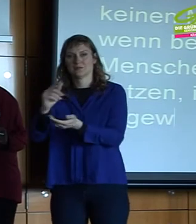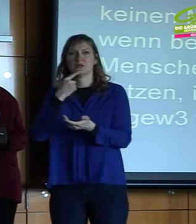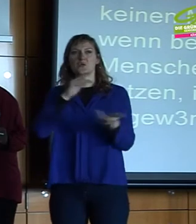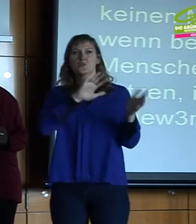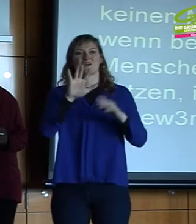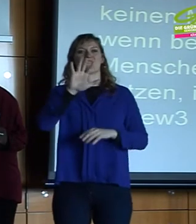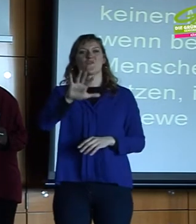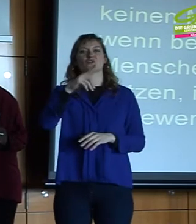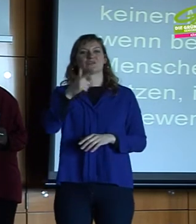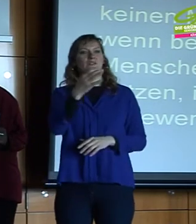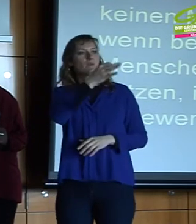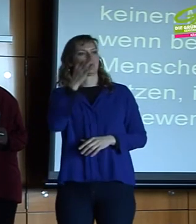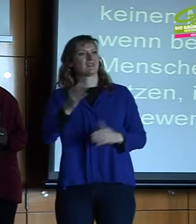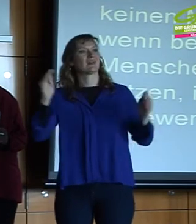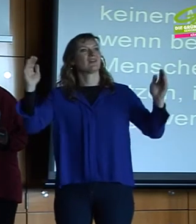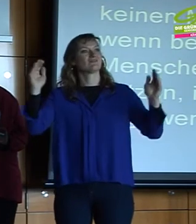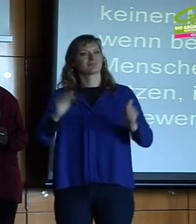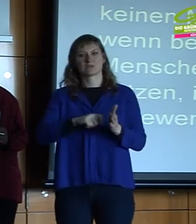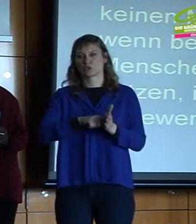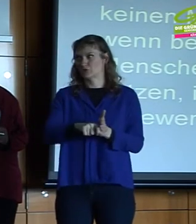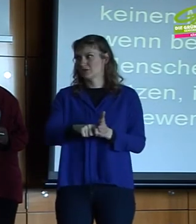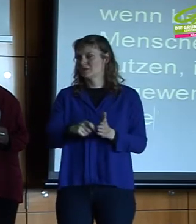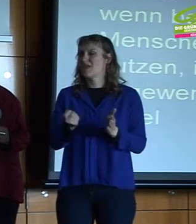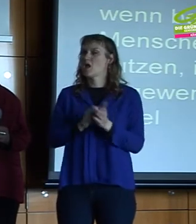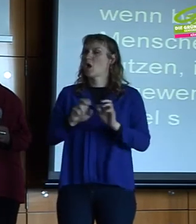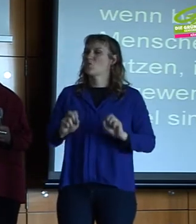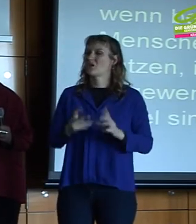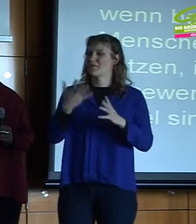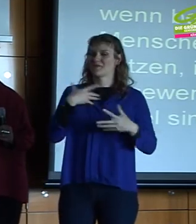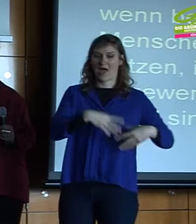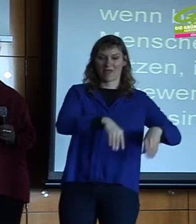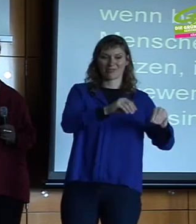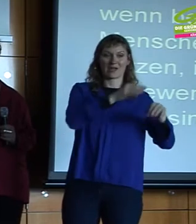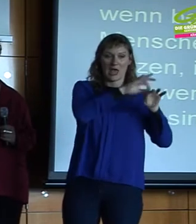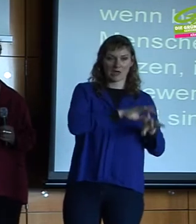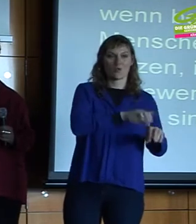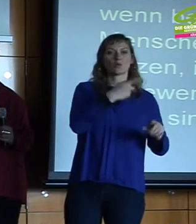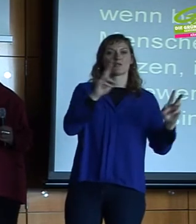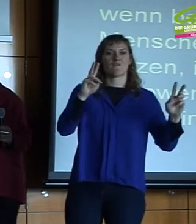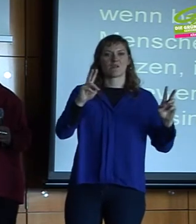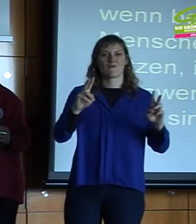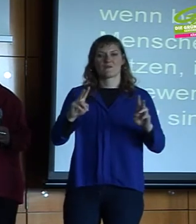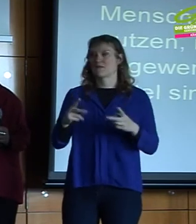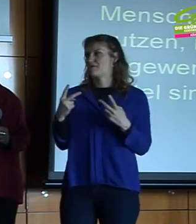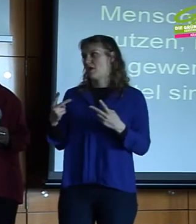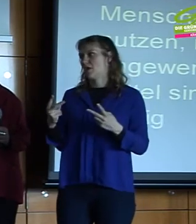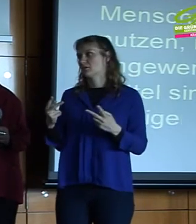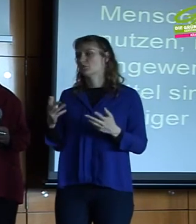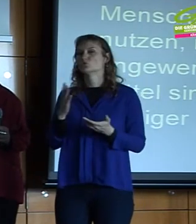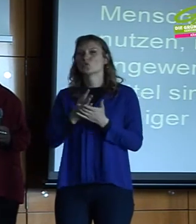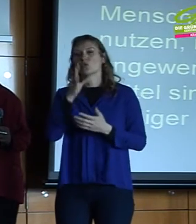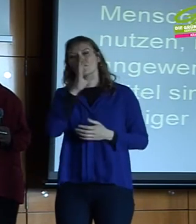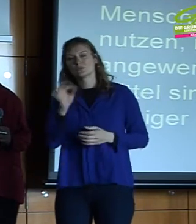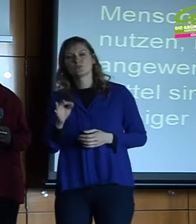ungefähr 25% weniger geworden, kaufkraftmäßig als zum Zeitpunkt der Einführung. Es gibt nach wie vor Versuche,